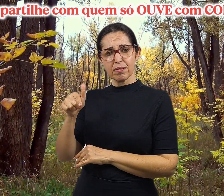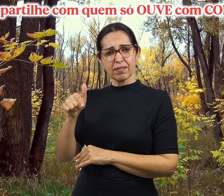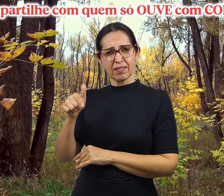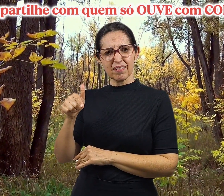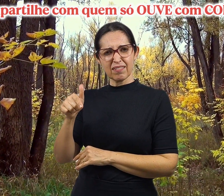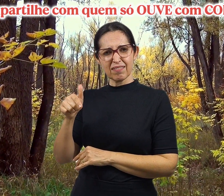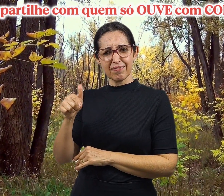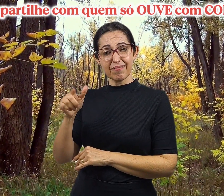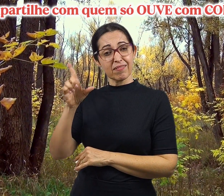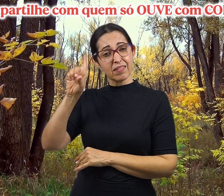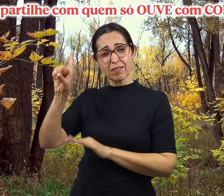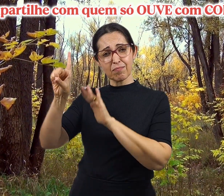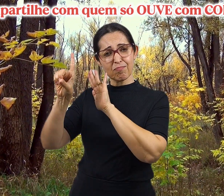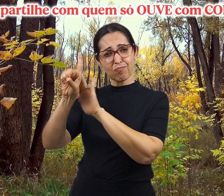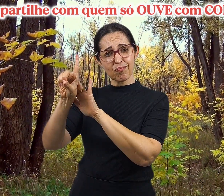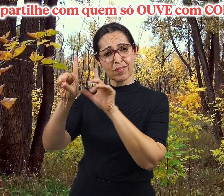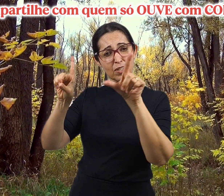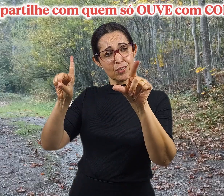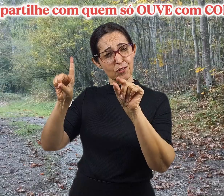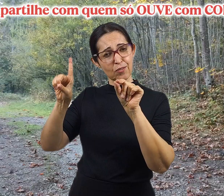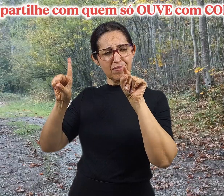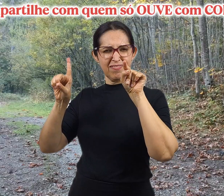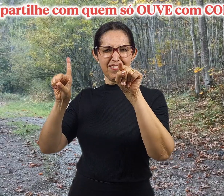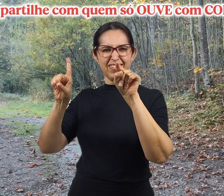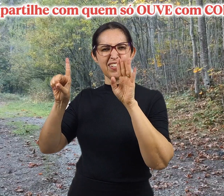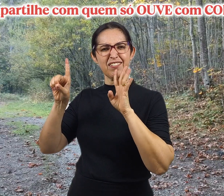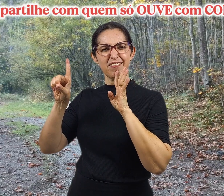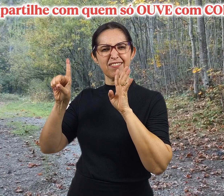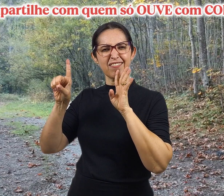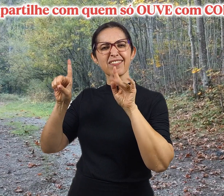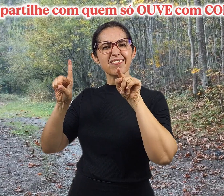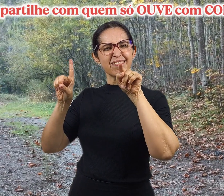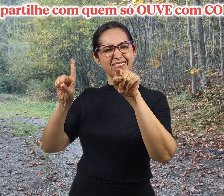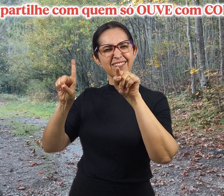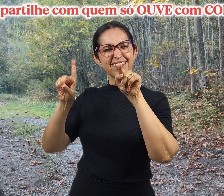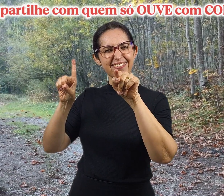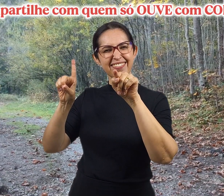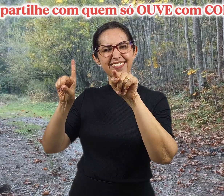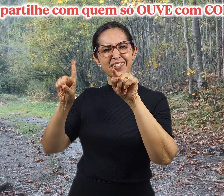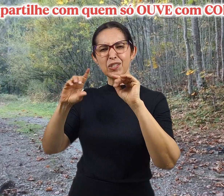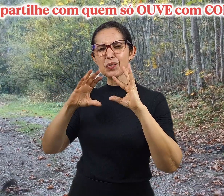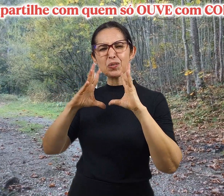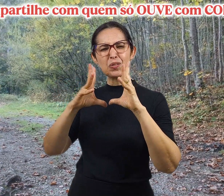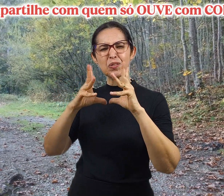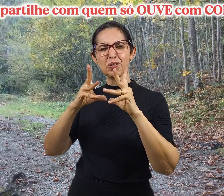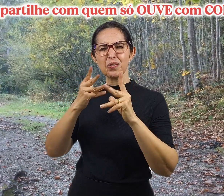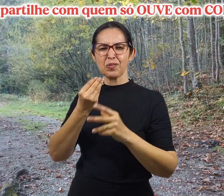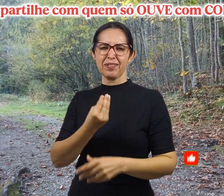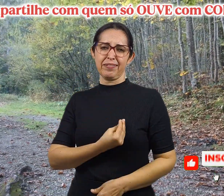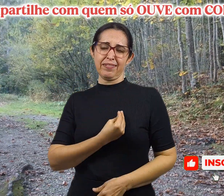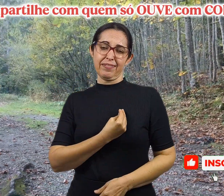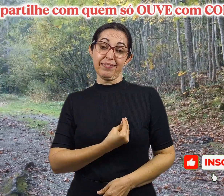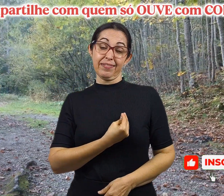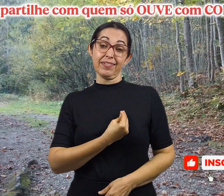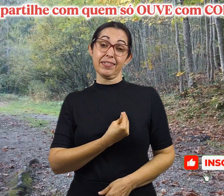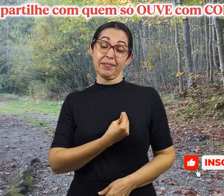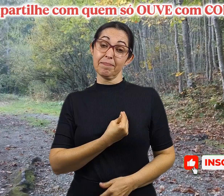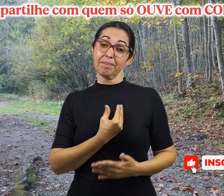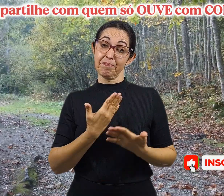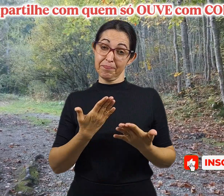aqui porque Ele te conhece. O Senhor te conhece. Veja, o Senhor